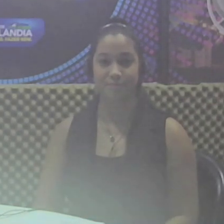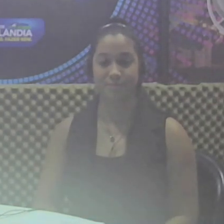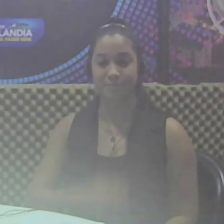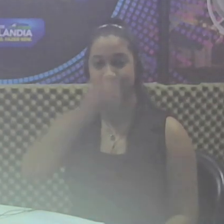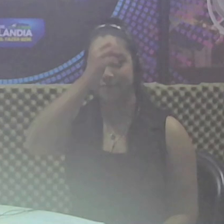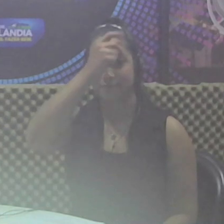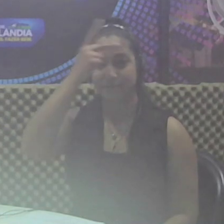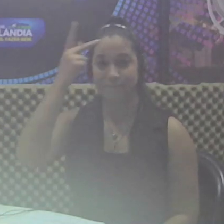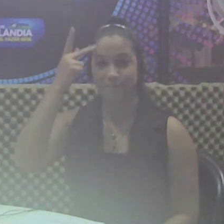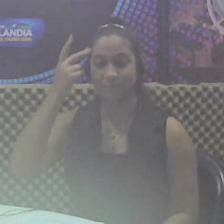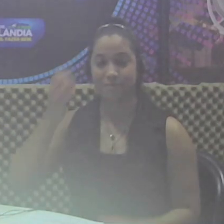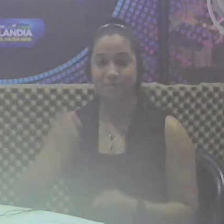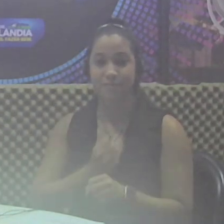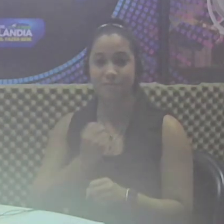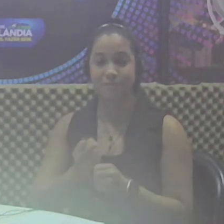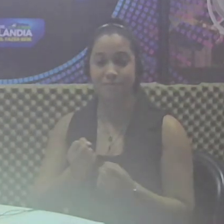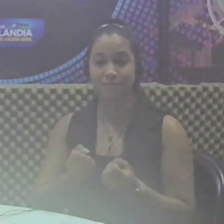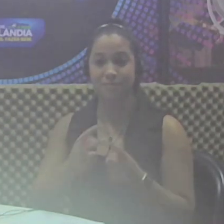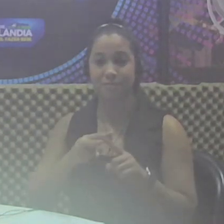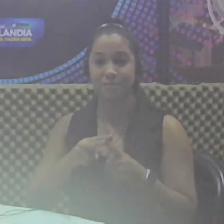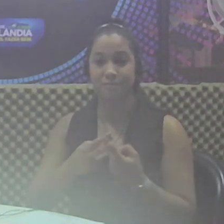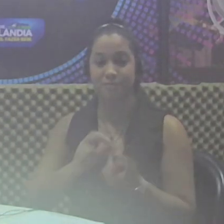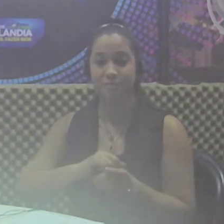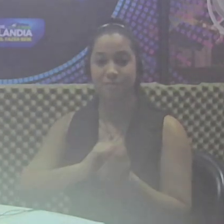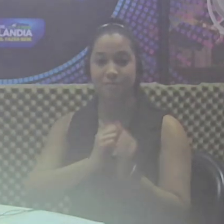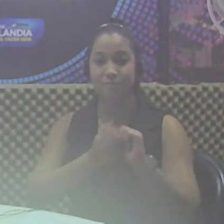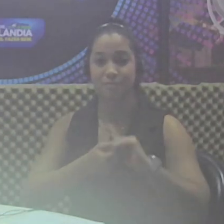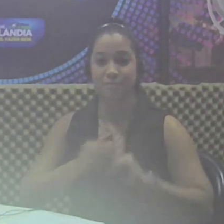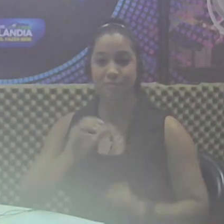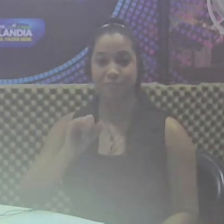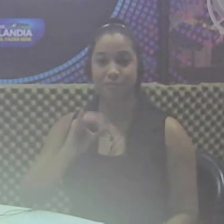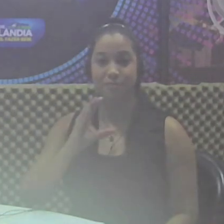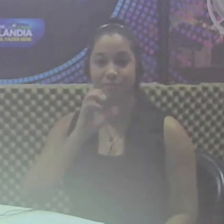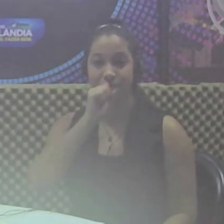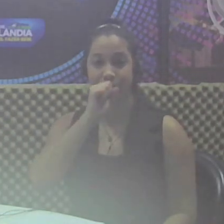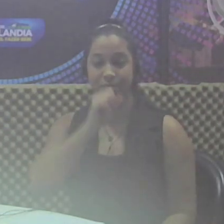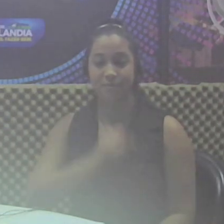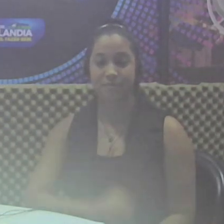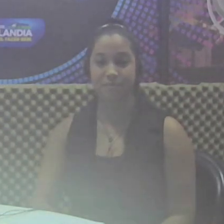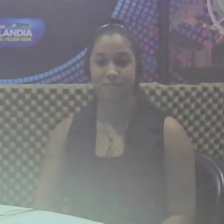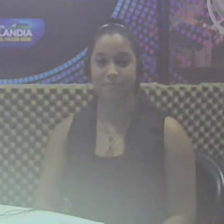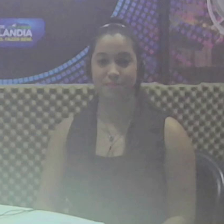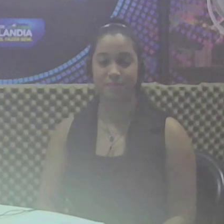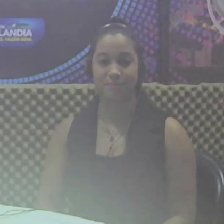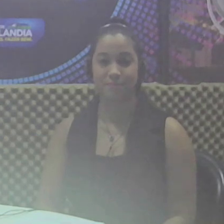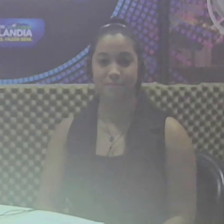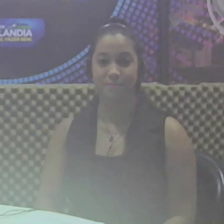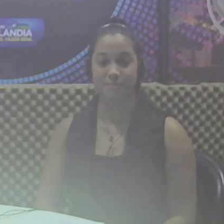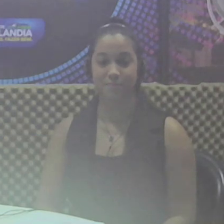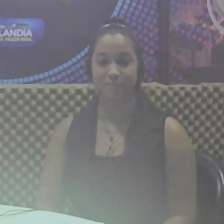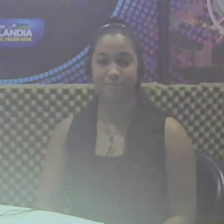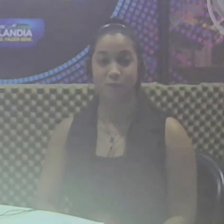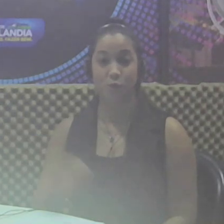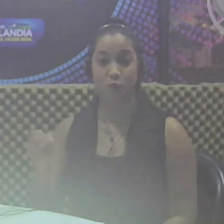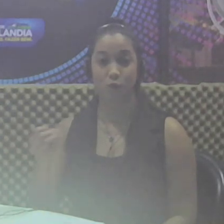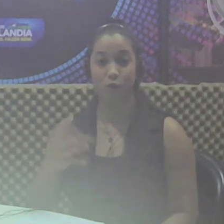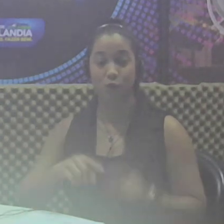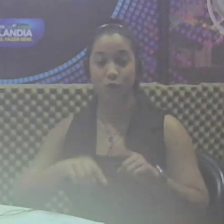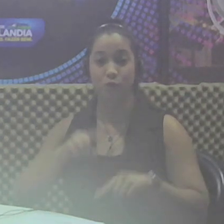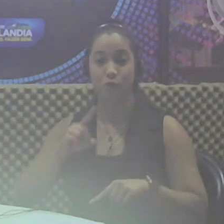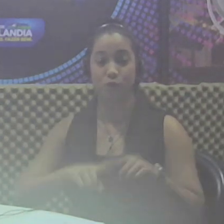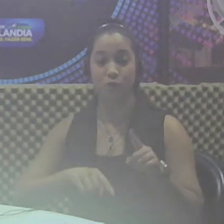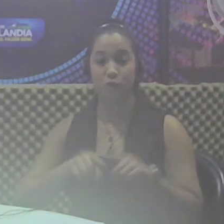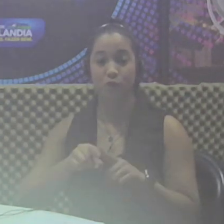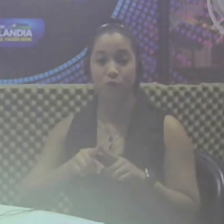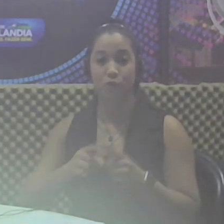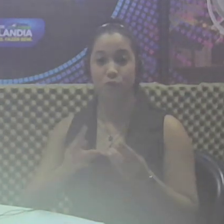Prefeitura entrega a obra de reforma e adequação do Caique Laranjeiras. E ainda, novos equipamentos passam